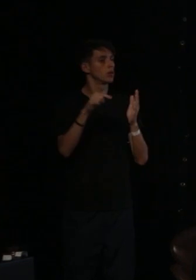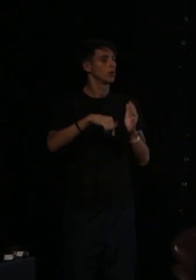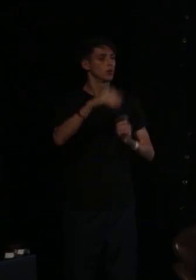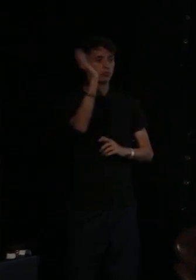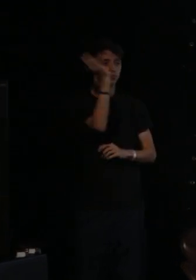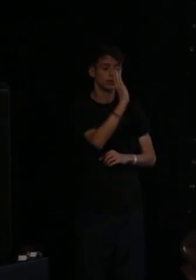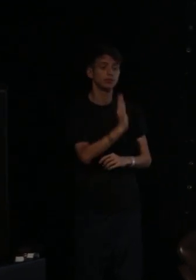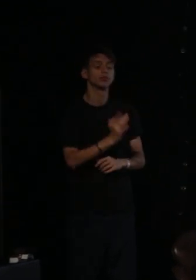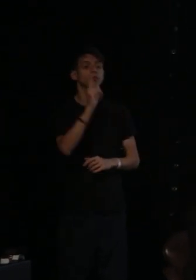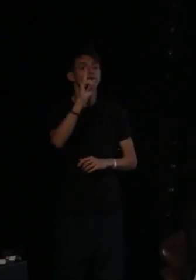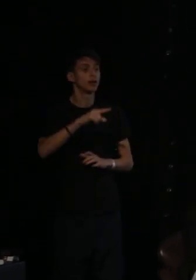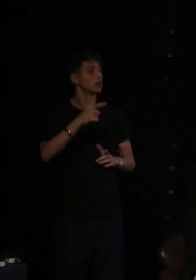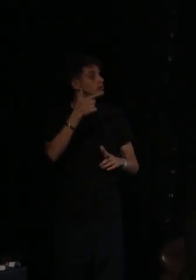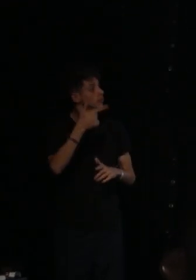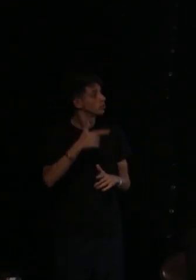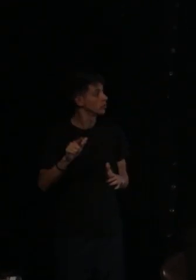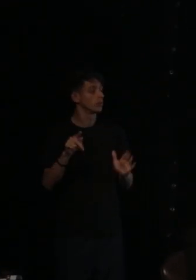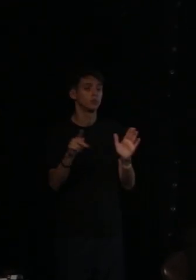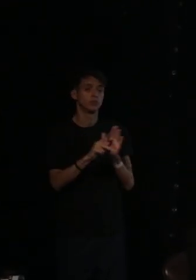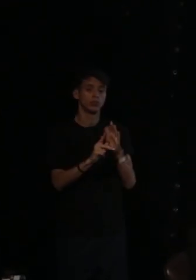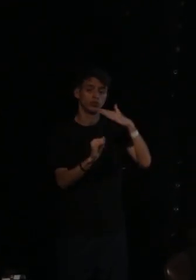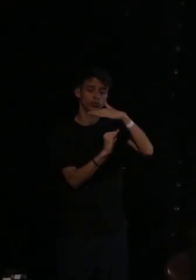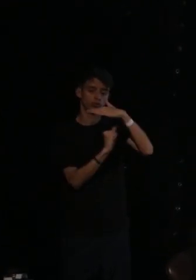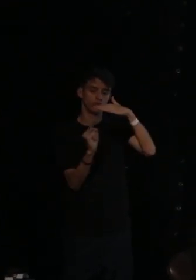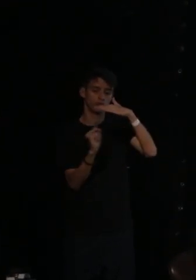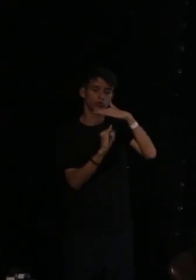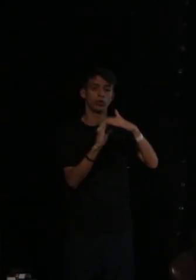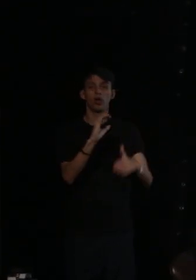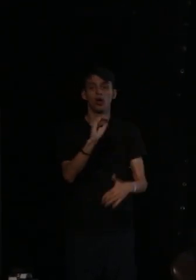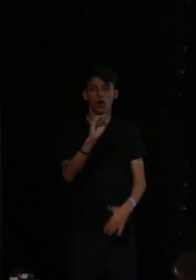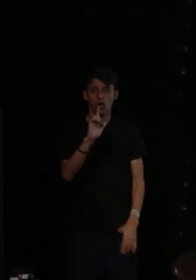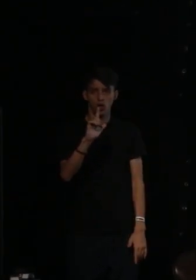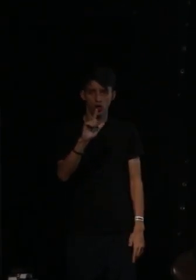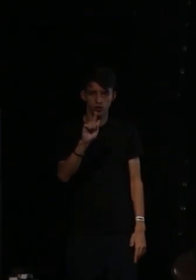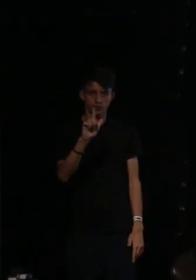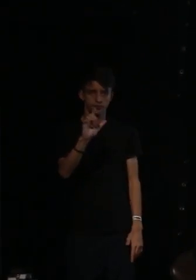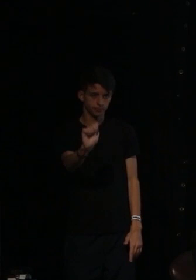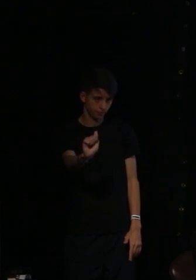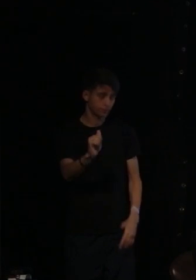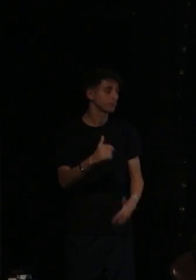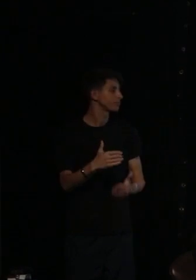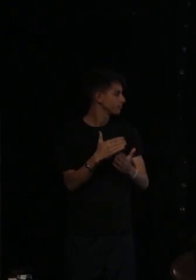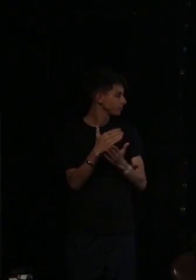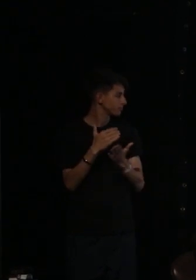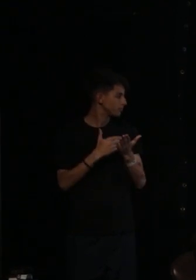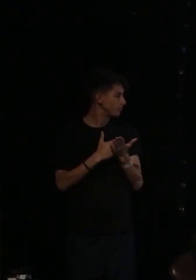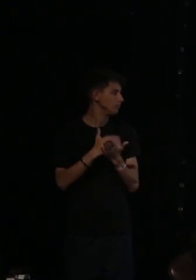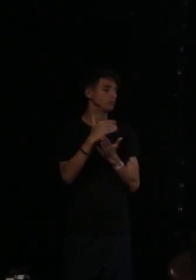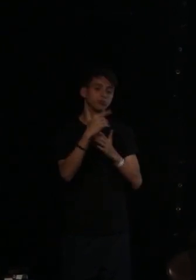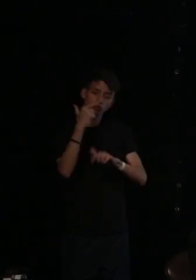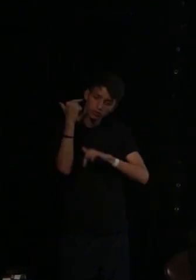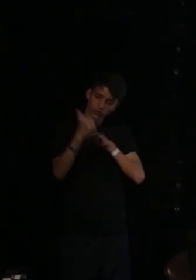é retomada pelo Instituto Olga, que começa o seu